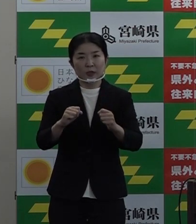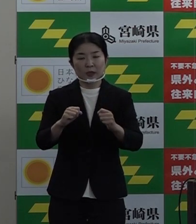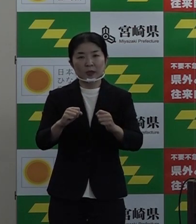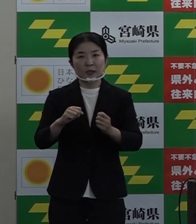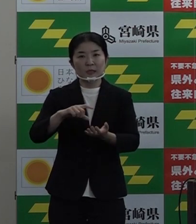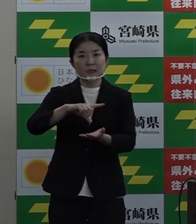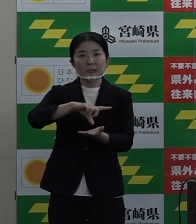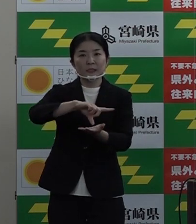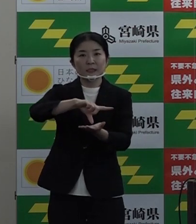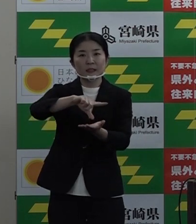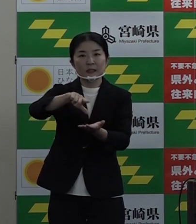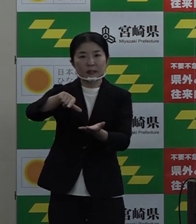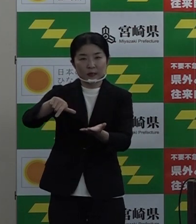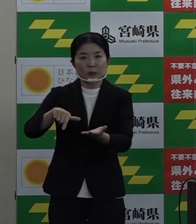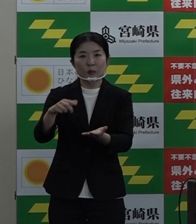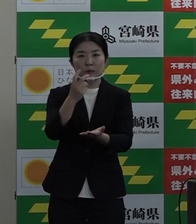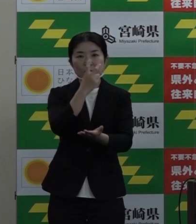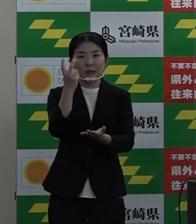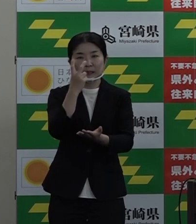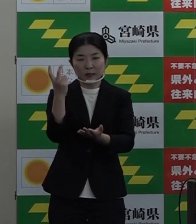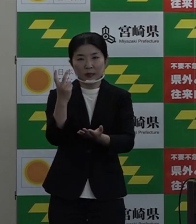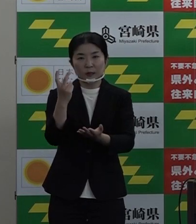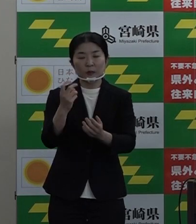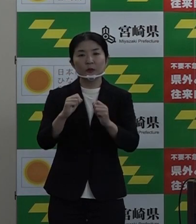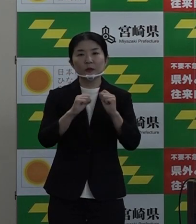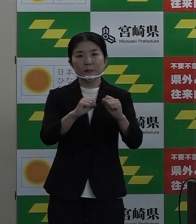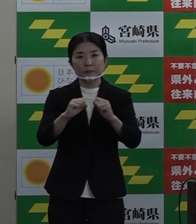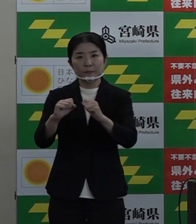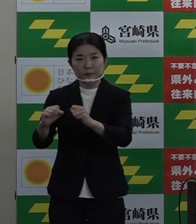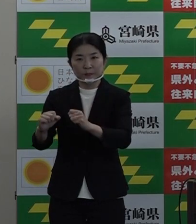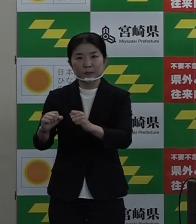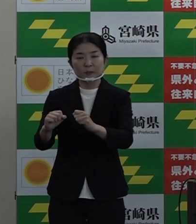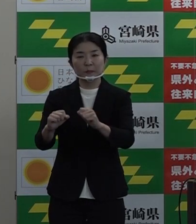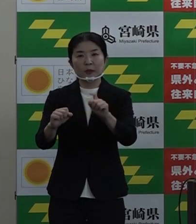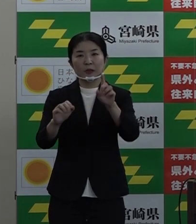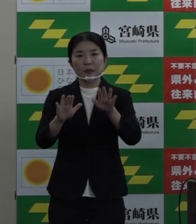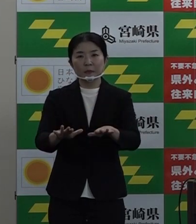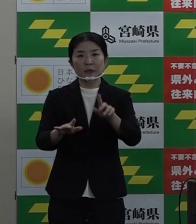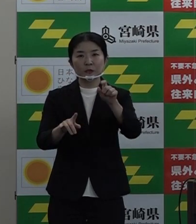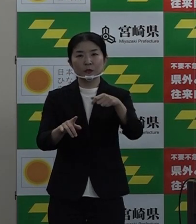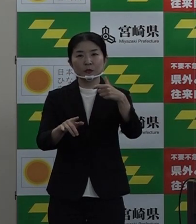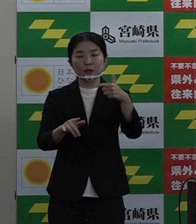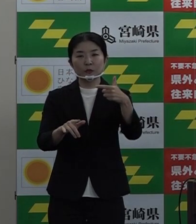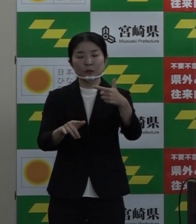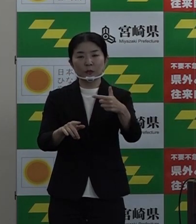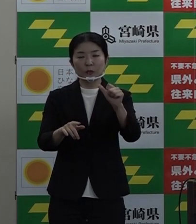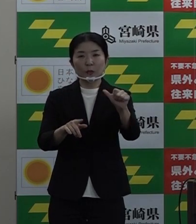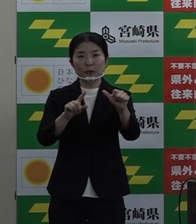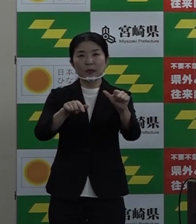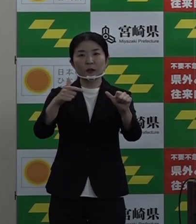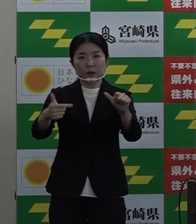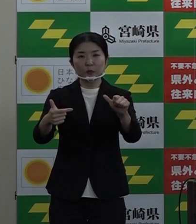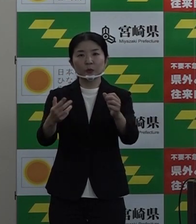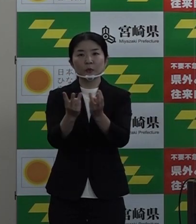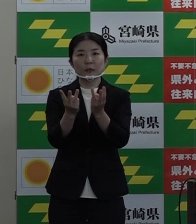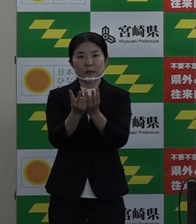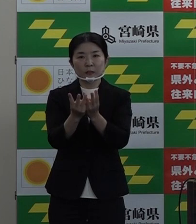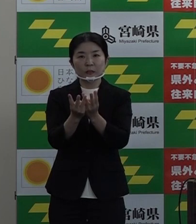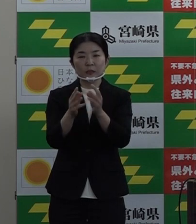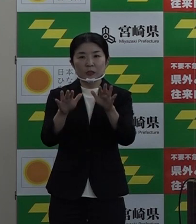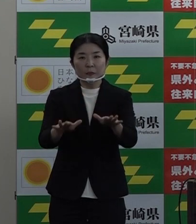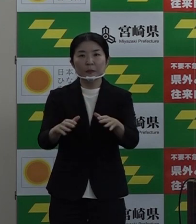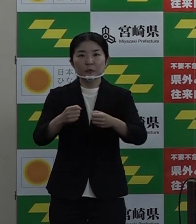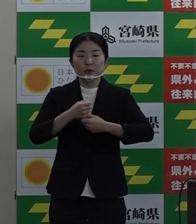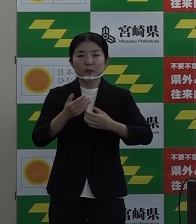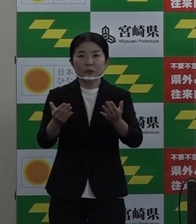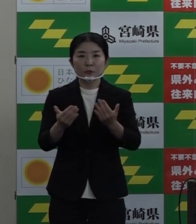な検査等を行ってまいりました。今 15.6 ということで、これも厳重な今後警戒が必要だと考え